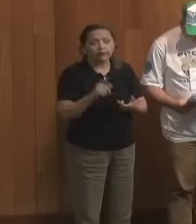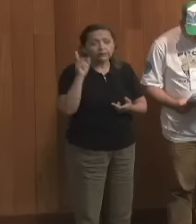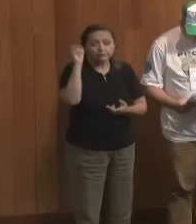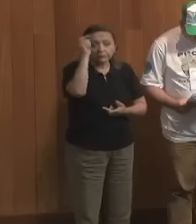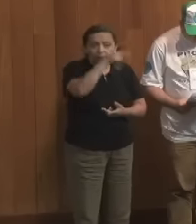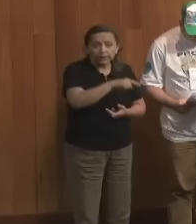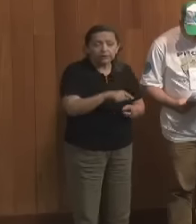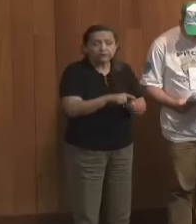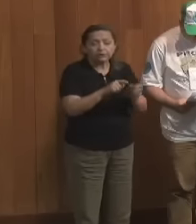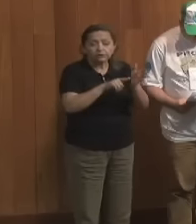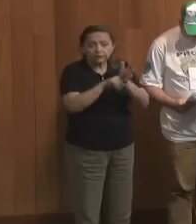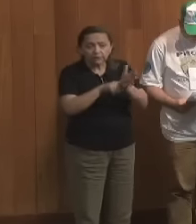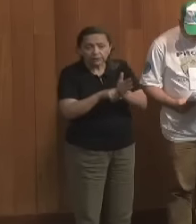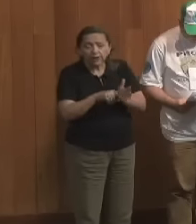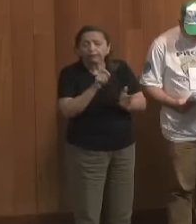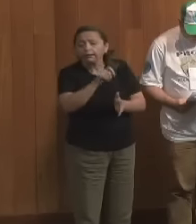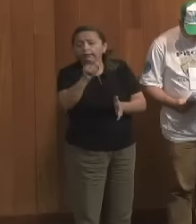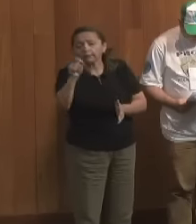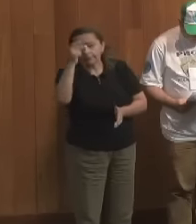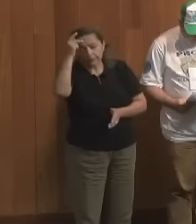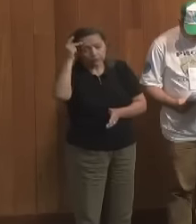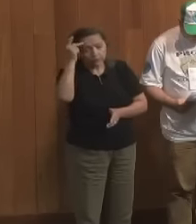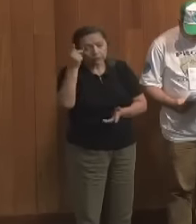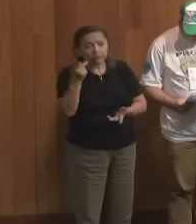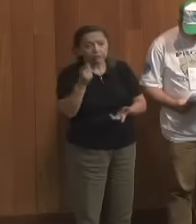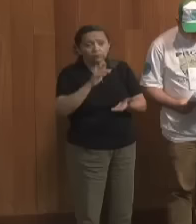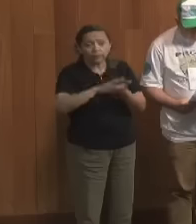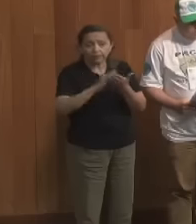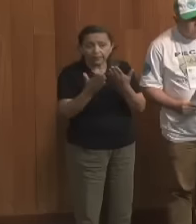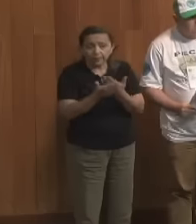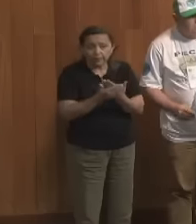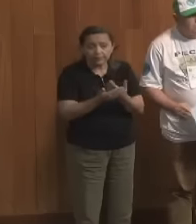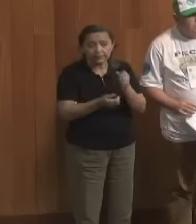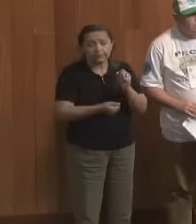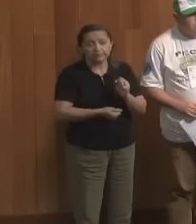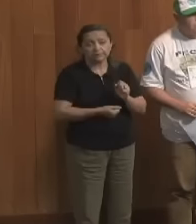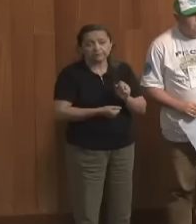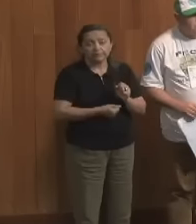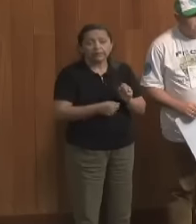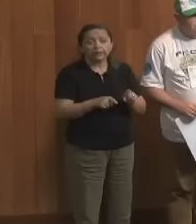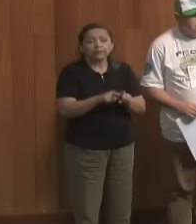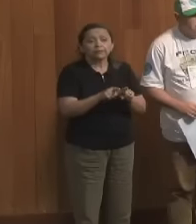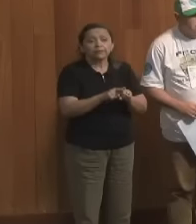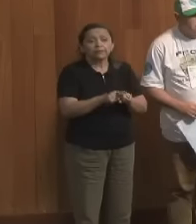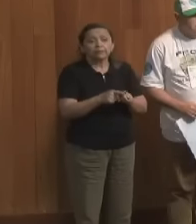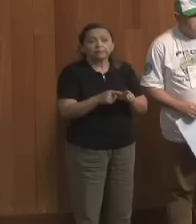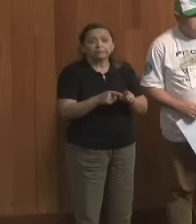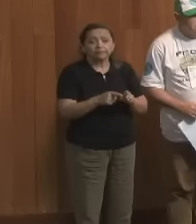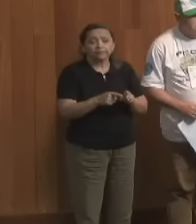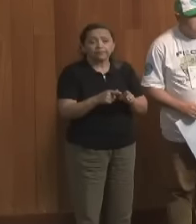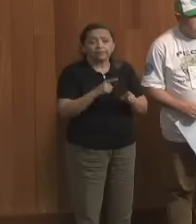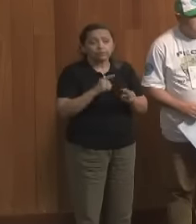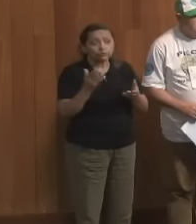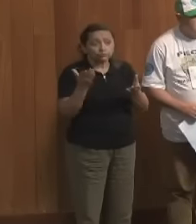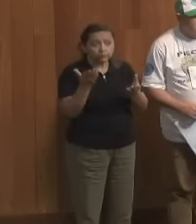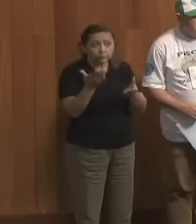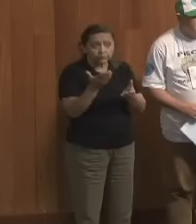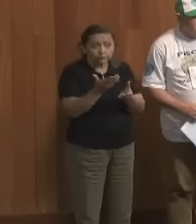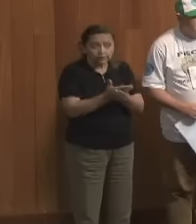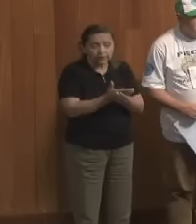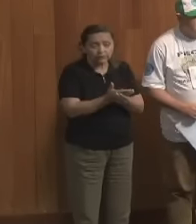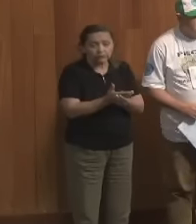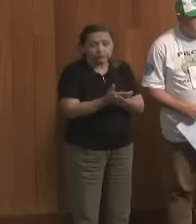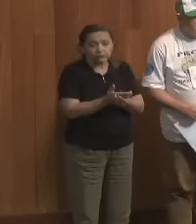de investigar quem são os ameaçadores, nós estamos falando de processo de